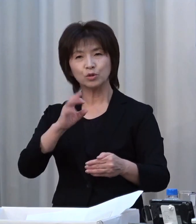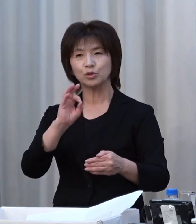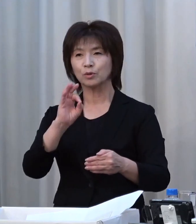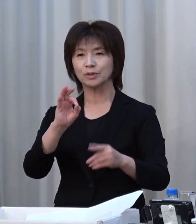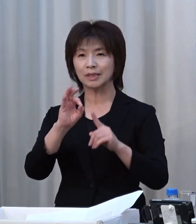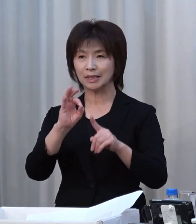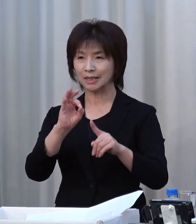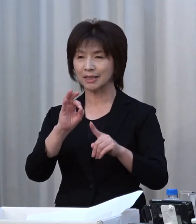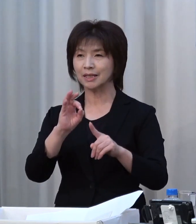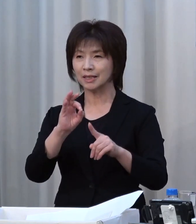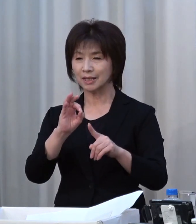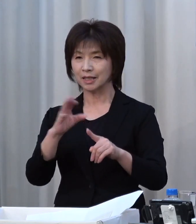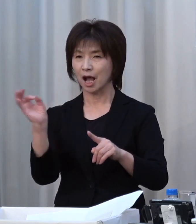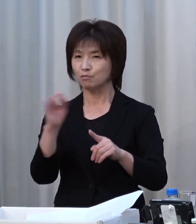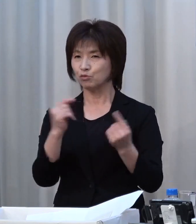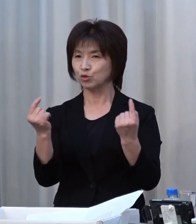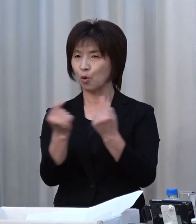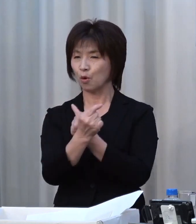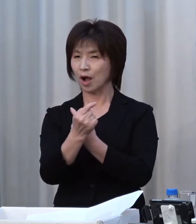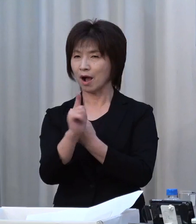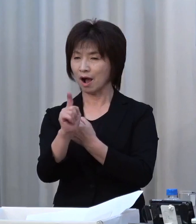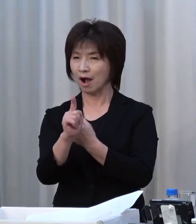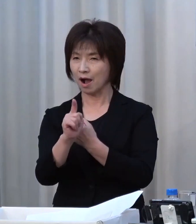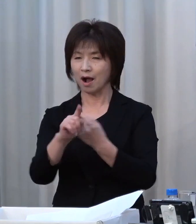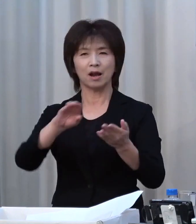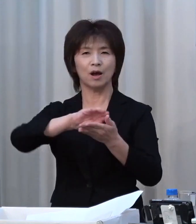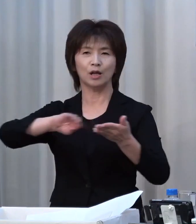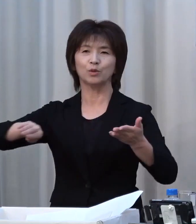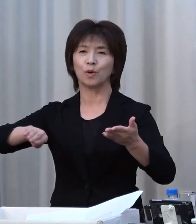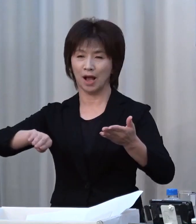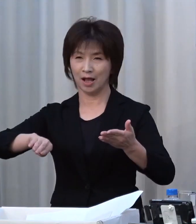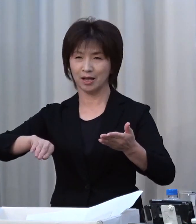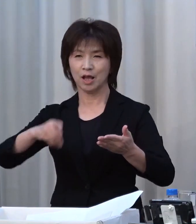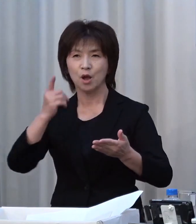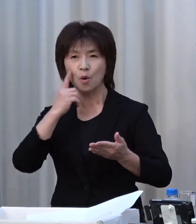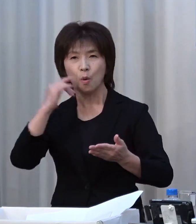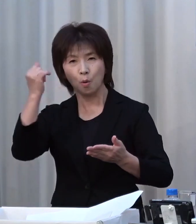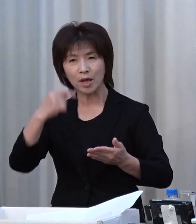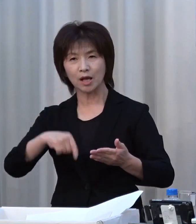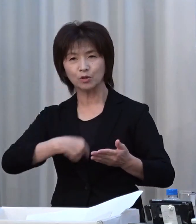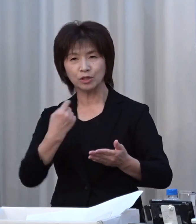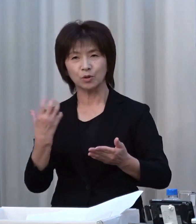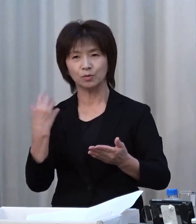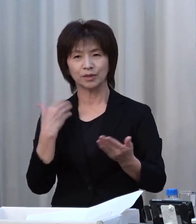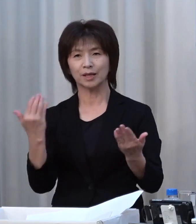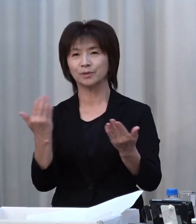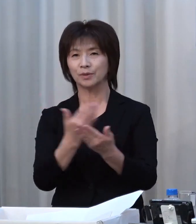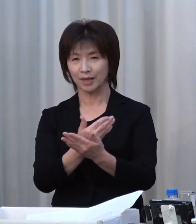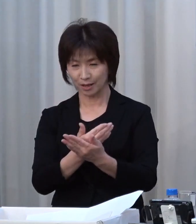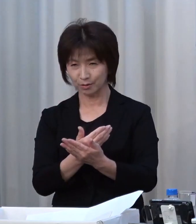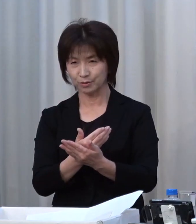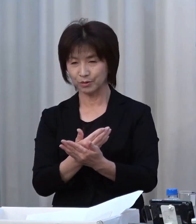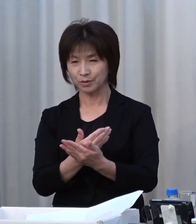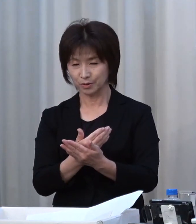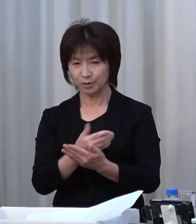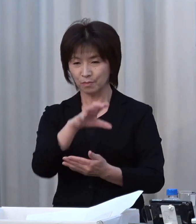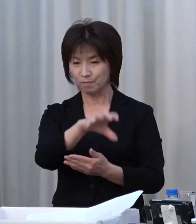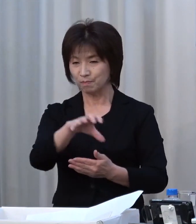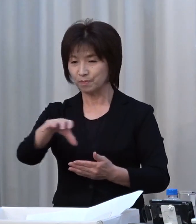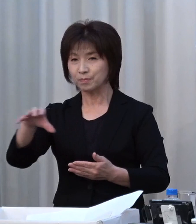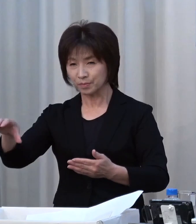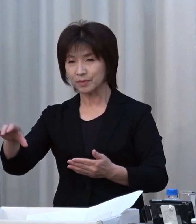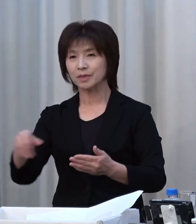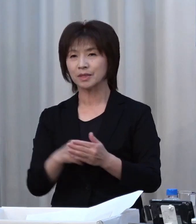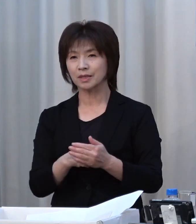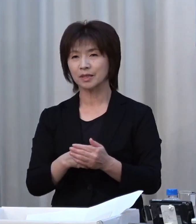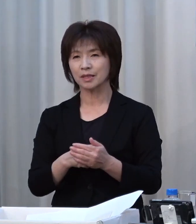ね、無償化から除外されていまして、親の自己負担ということになるんですけども、自治体の中には例えば